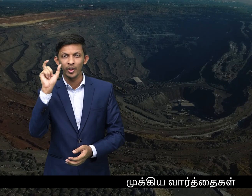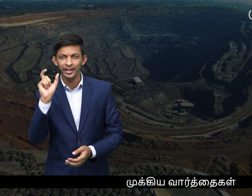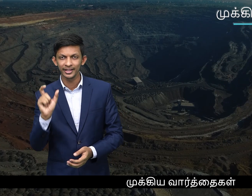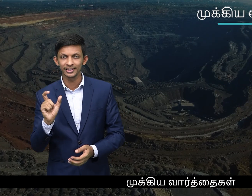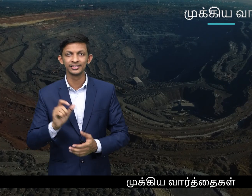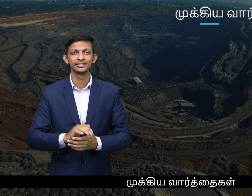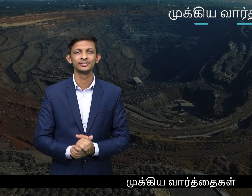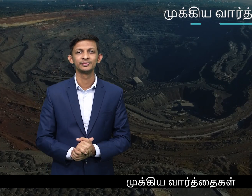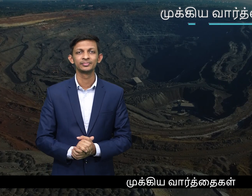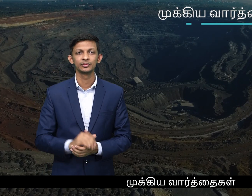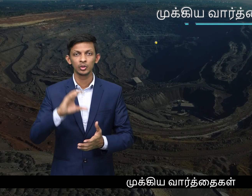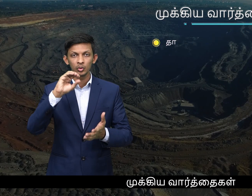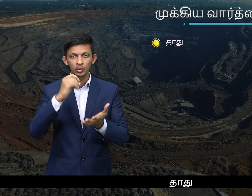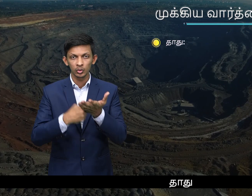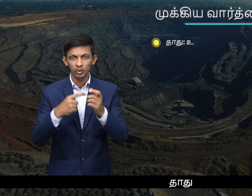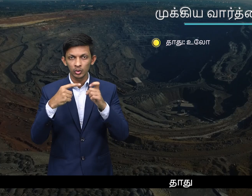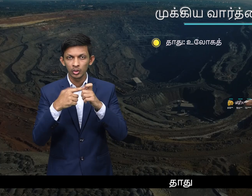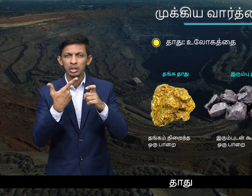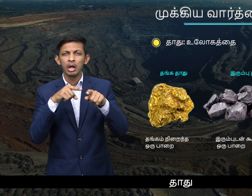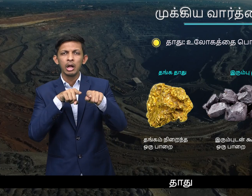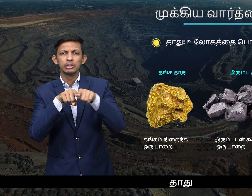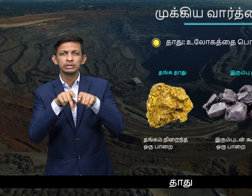முக்கிய வார்த்தைகள். தாது